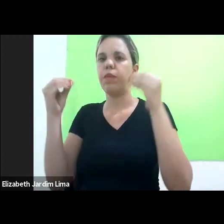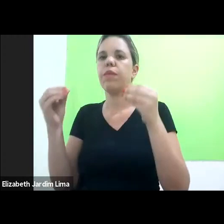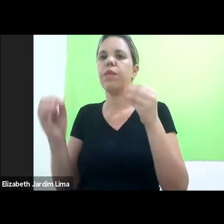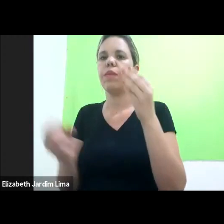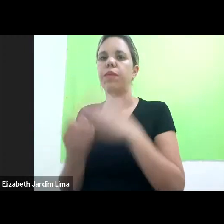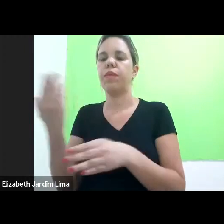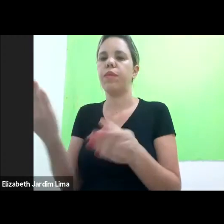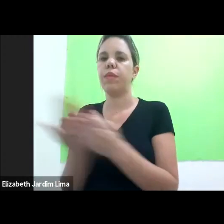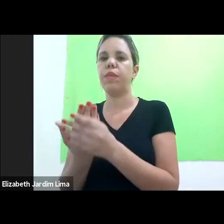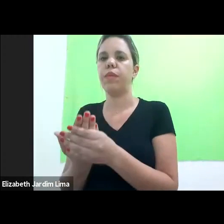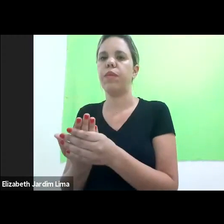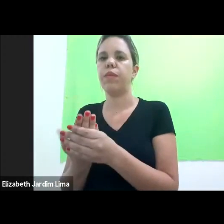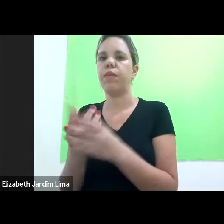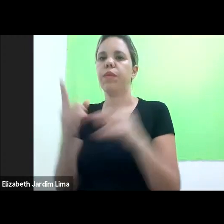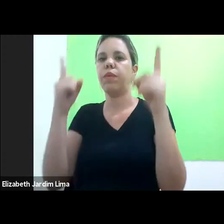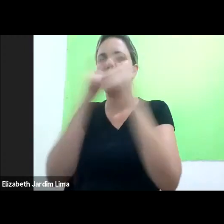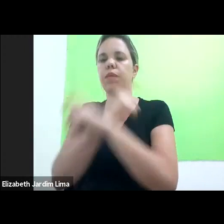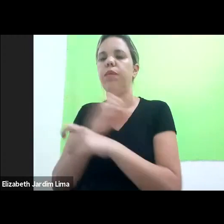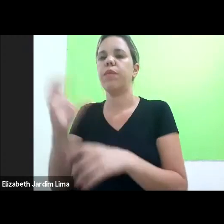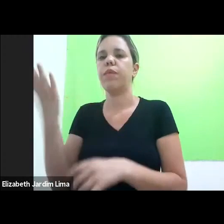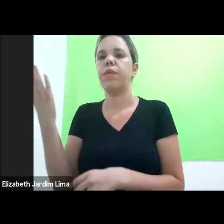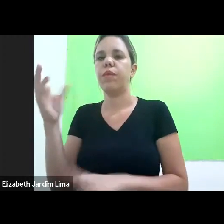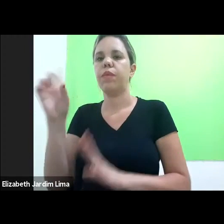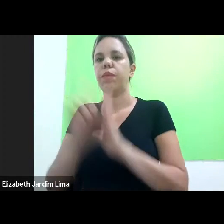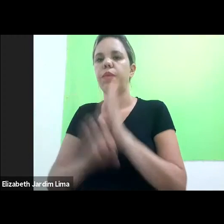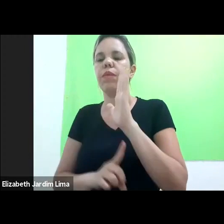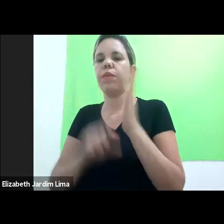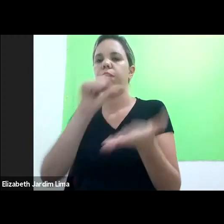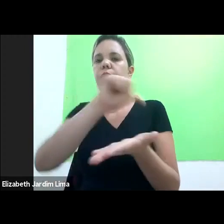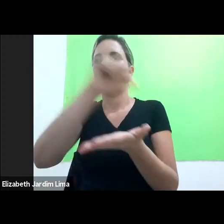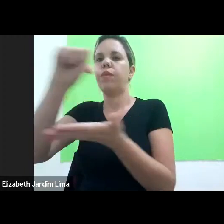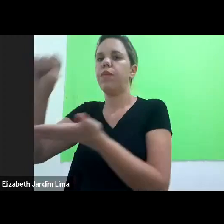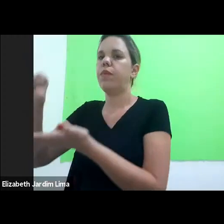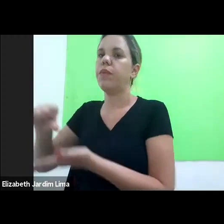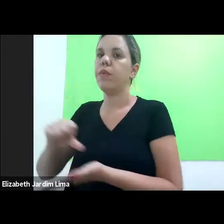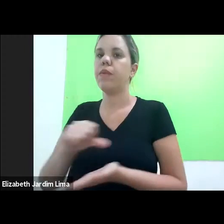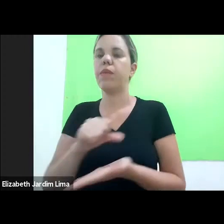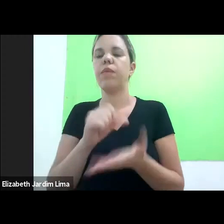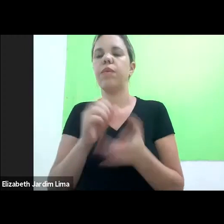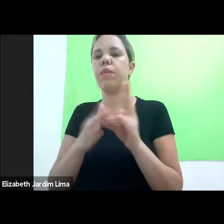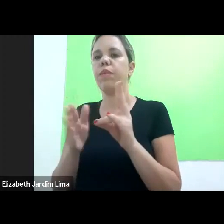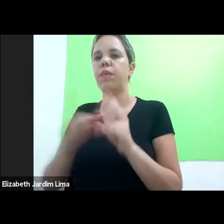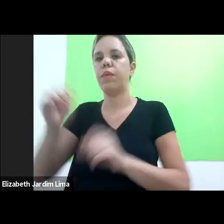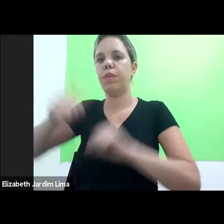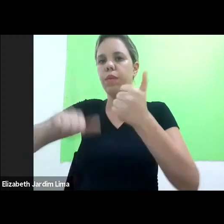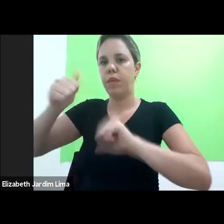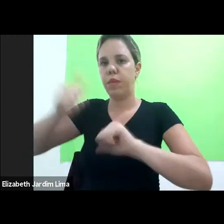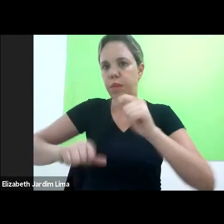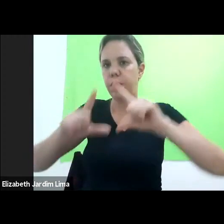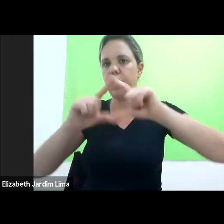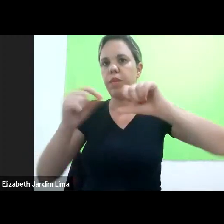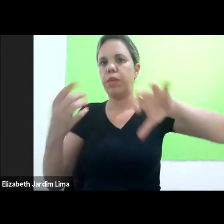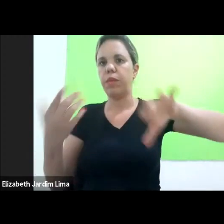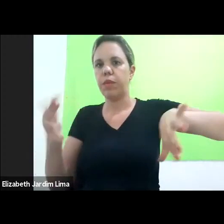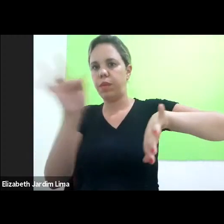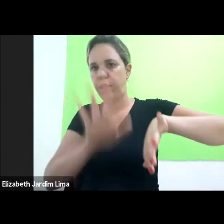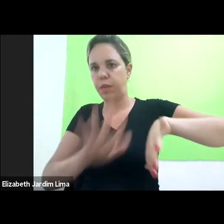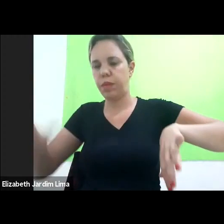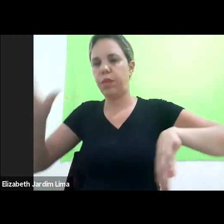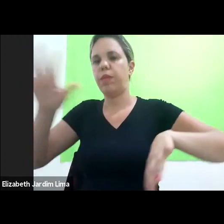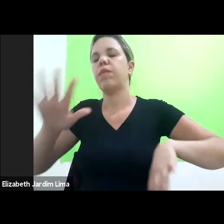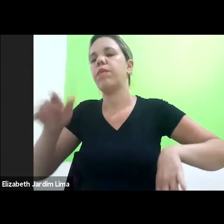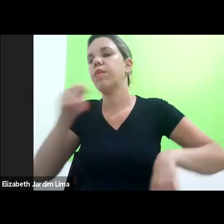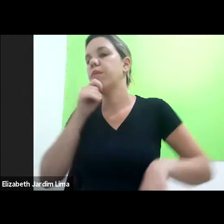então, o caso mais emblemático sobre direitos territoriais indígenas, que tramitou no Supremo Tribunal Federal, ele estava